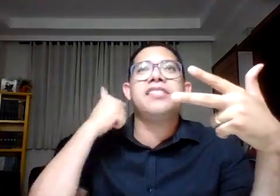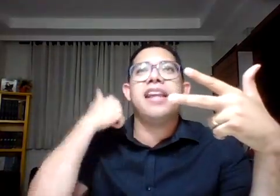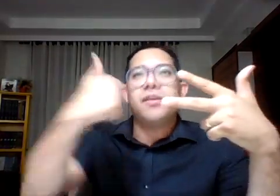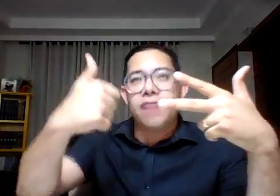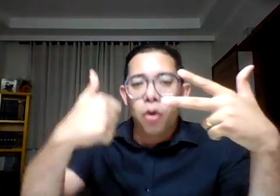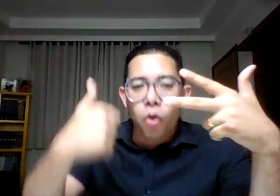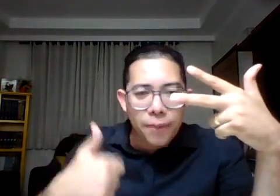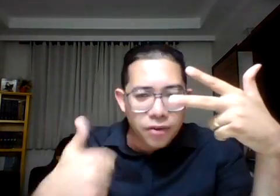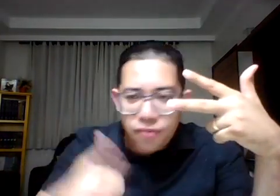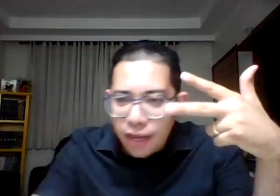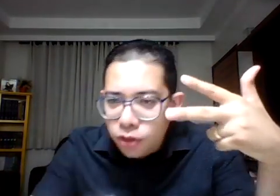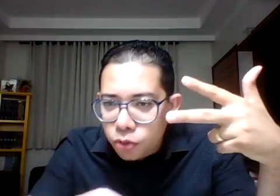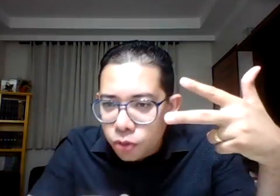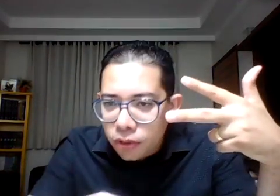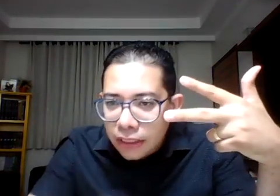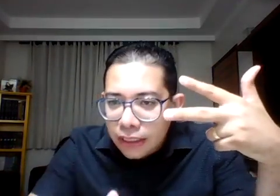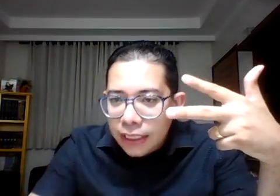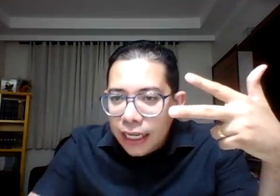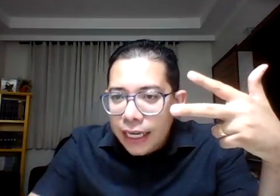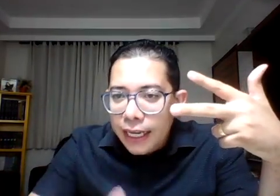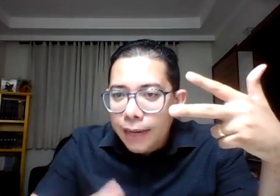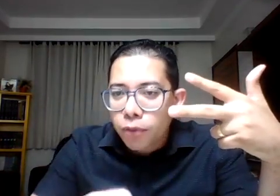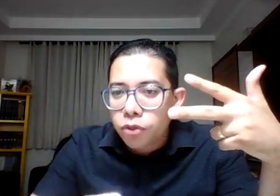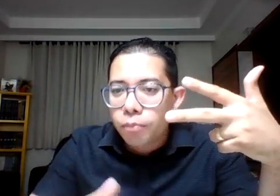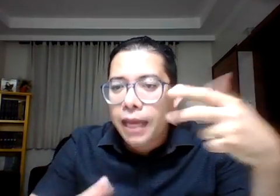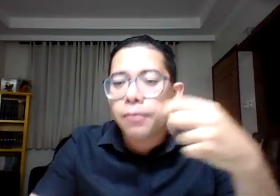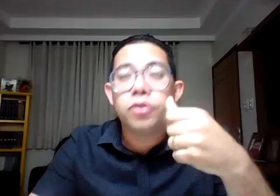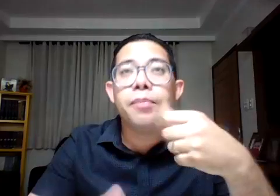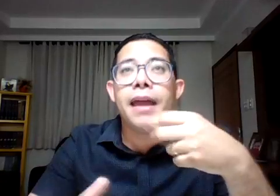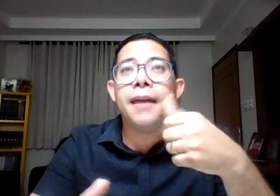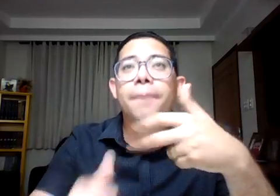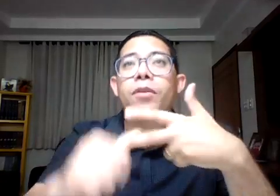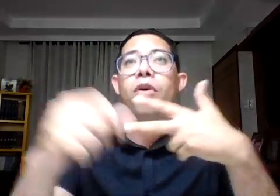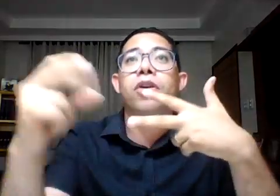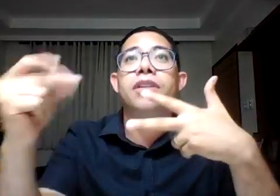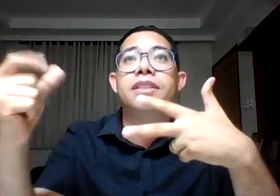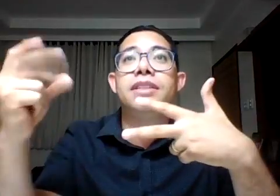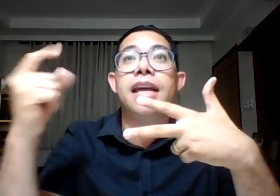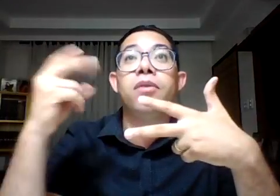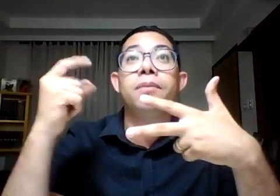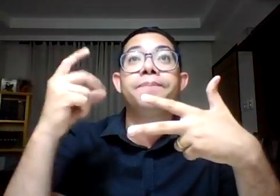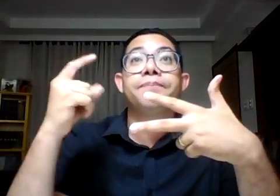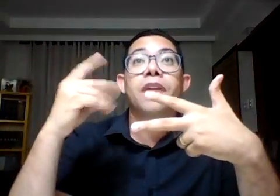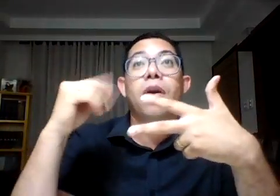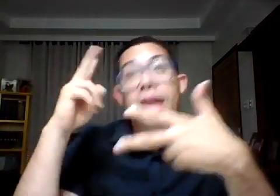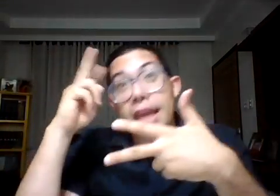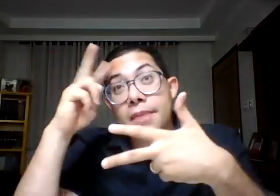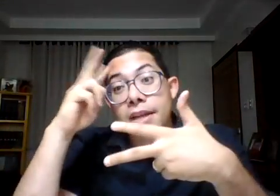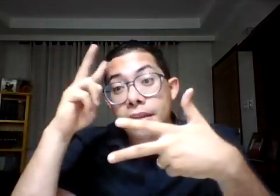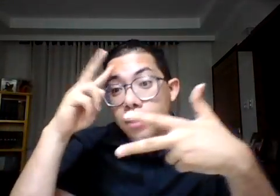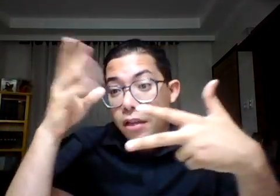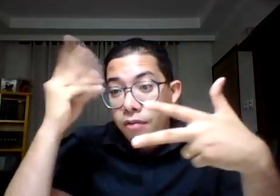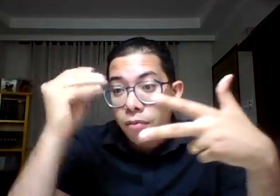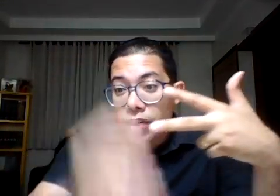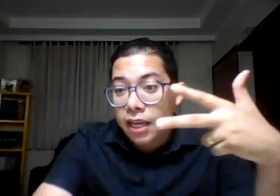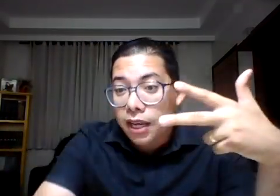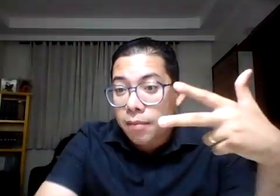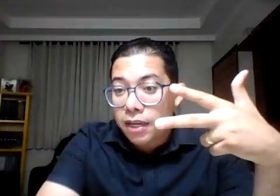Gislene falou. Perfeito. Muito bem, muito bem. Qual que é o terceiro? Alguém lembra? Vamos ver quem